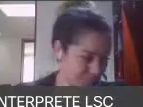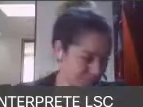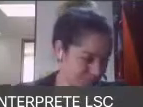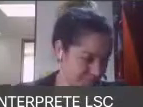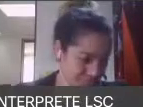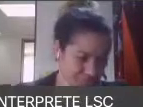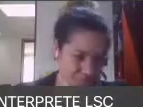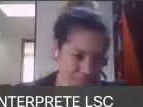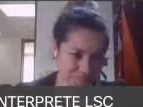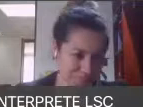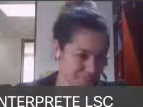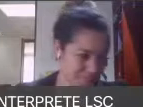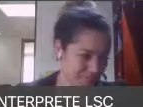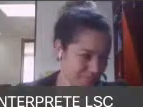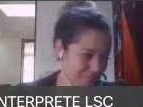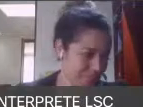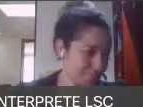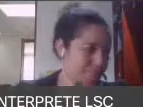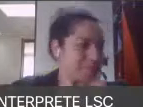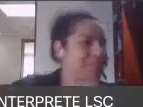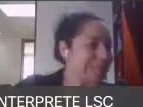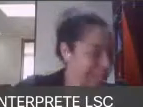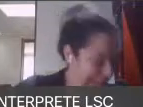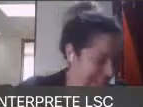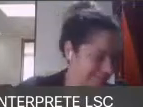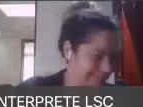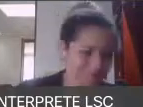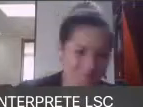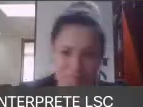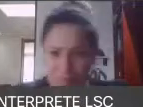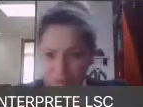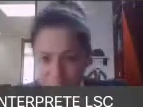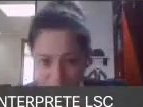Si quieres, vamos al aire e intentemos saber qué pasa. Listo, quita tu video, André.